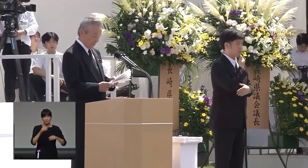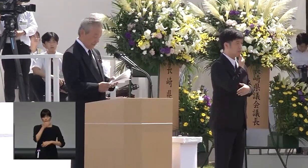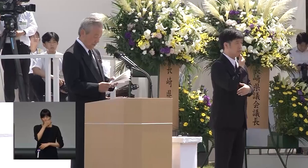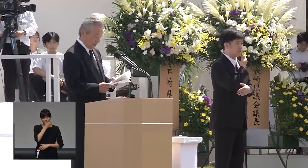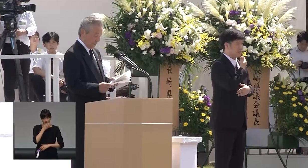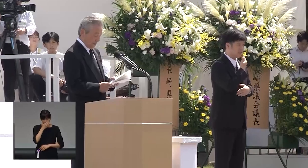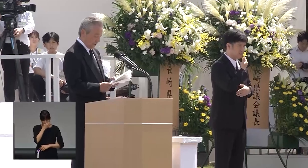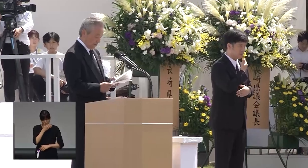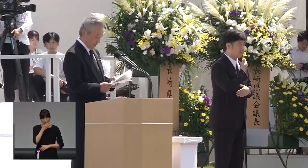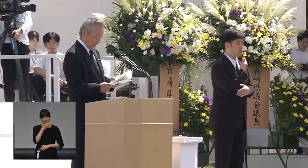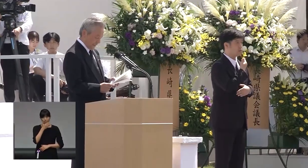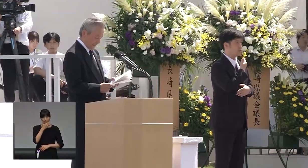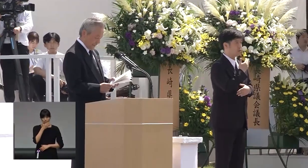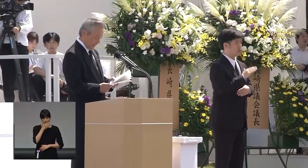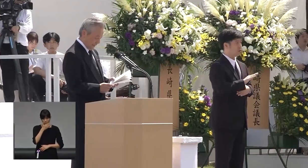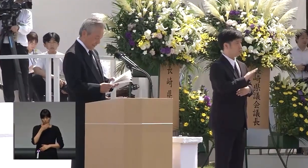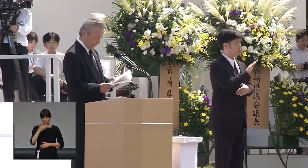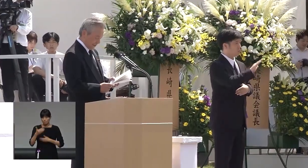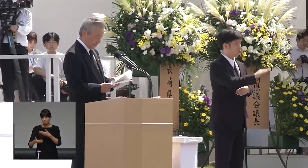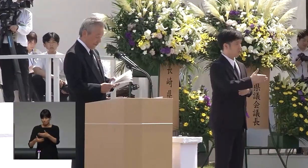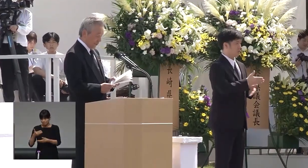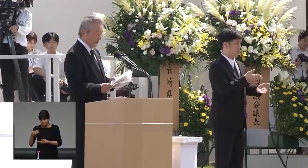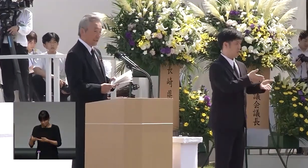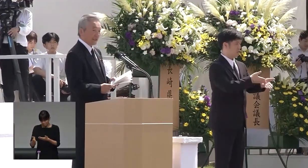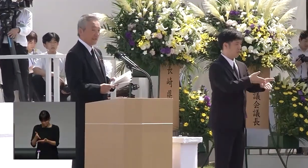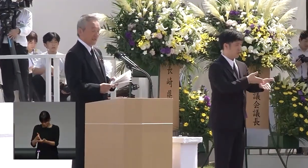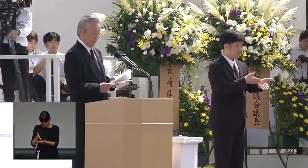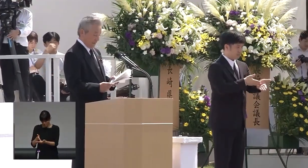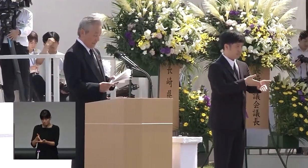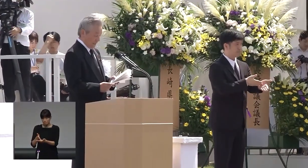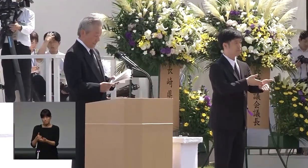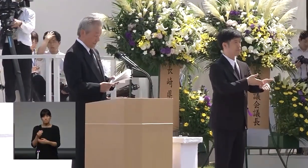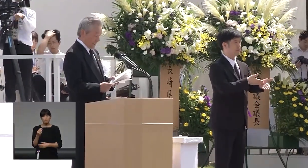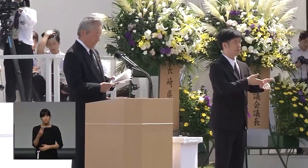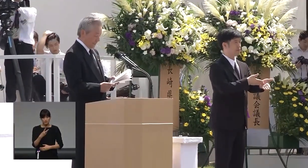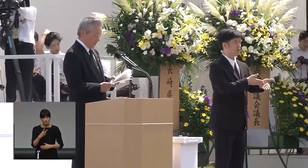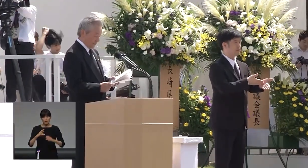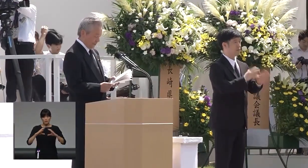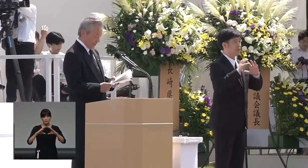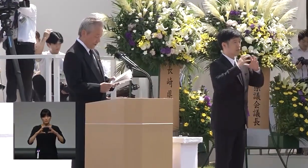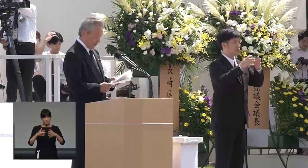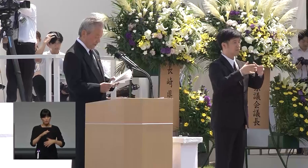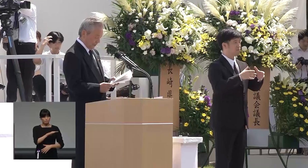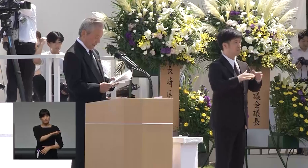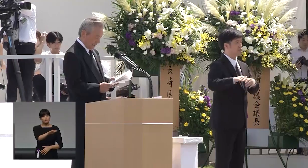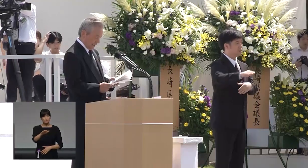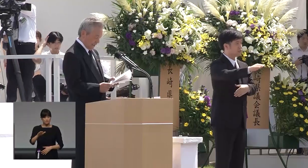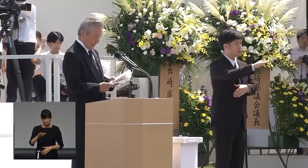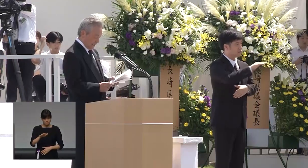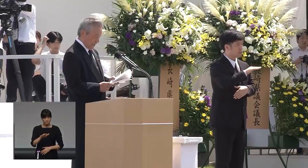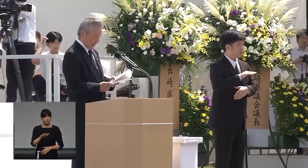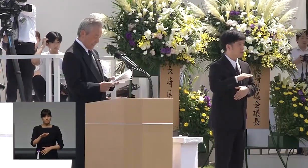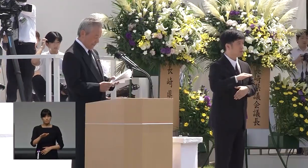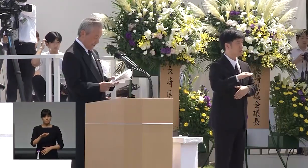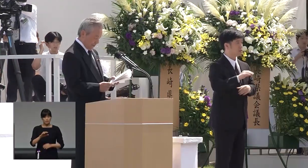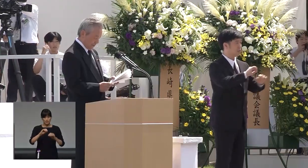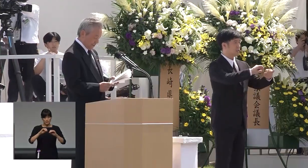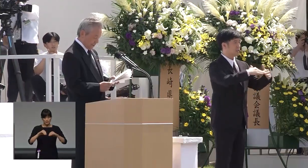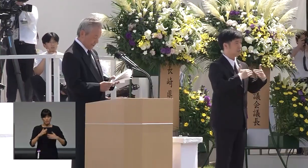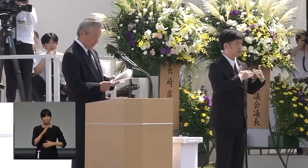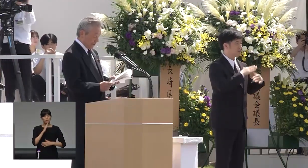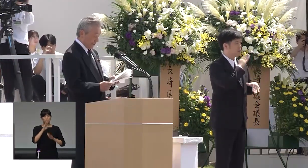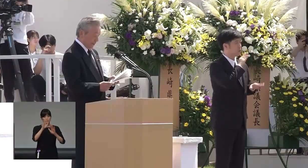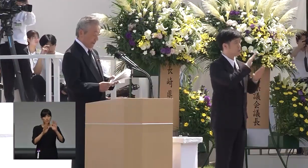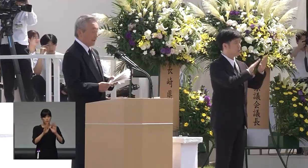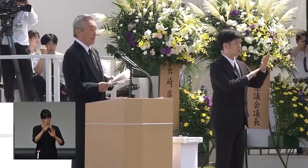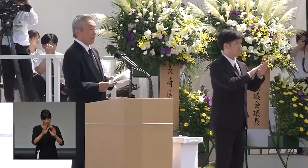大切さを高世に語り継ぐとともに世界中の人々に被爆の